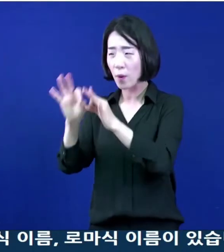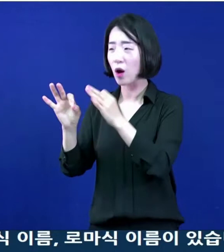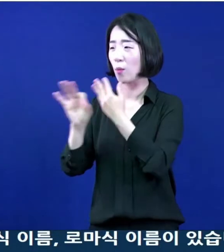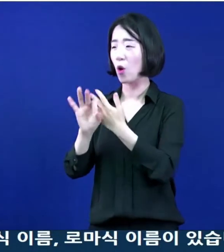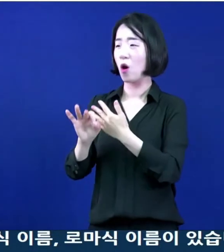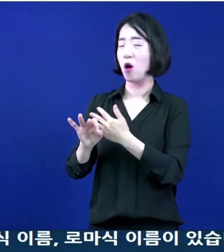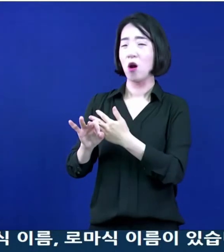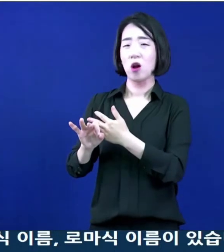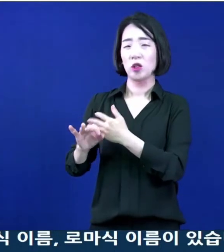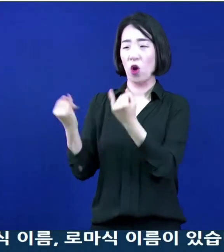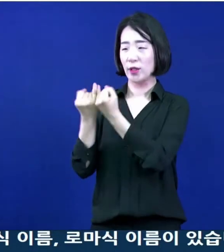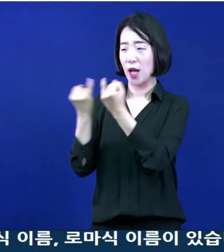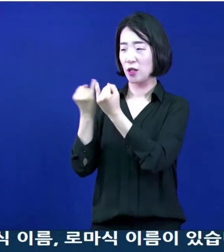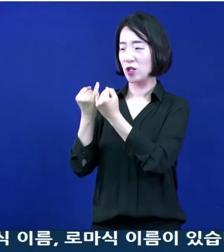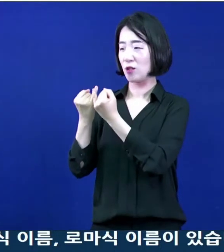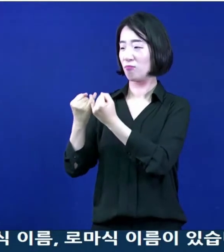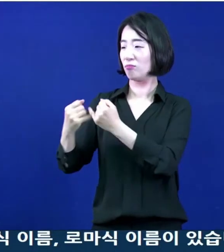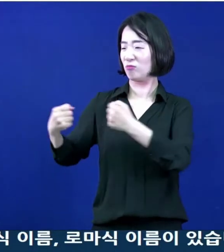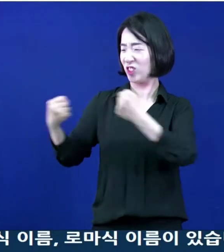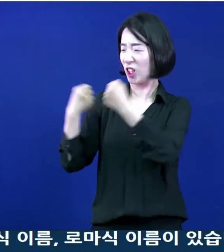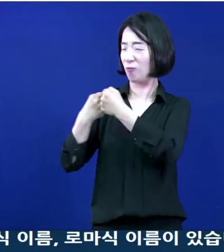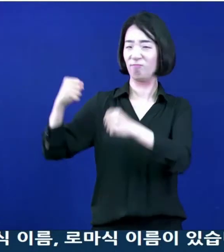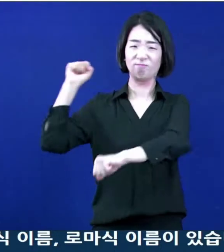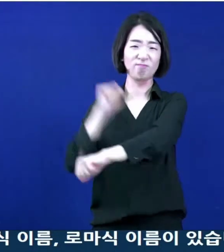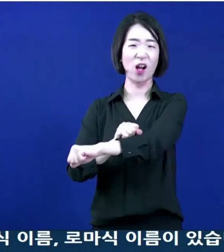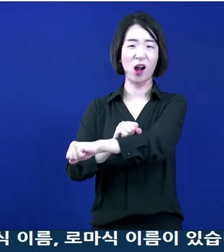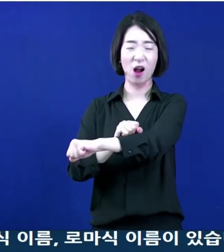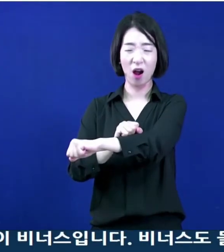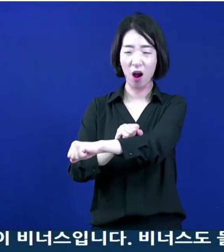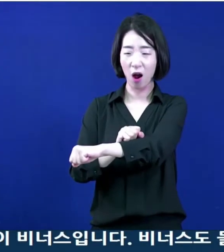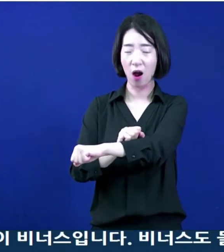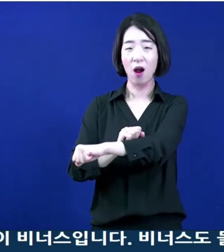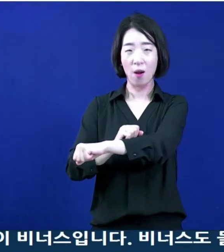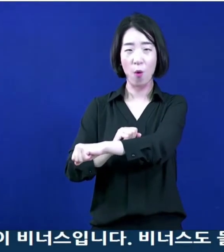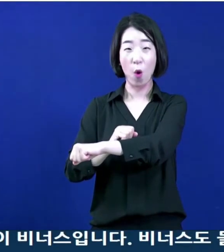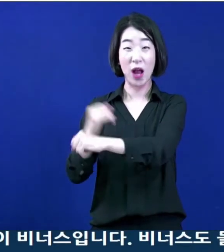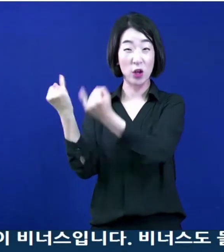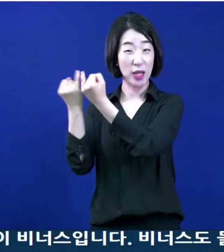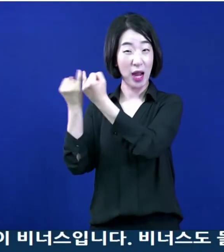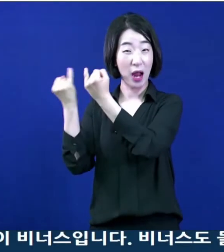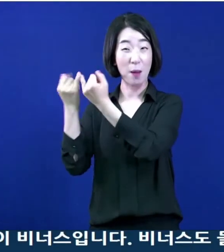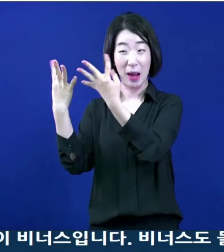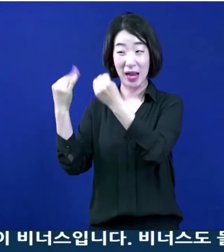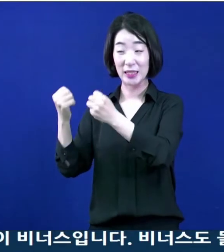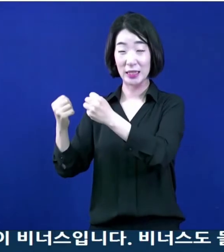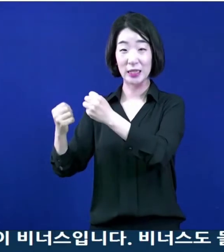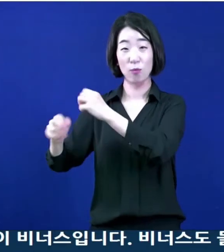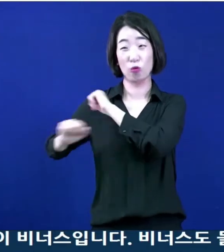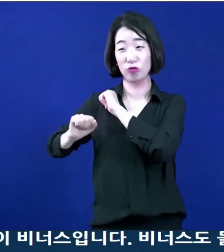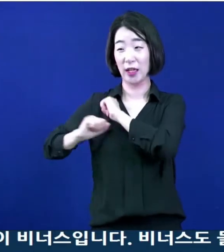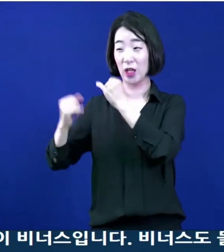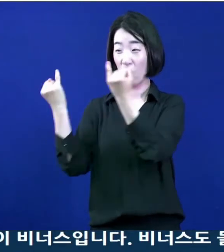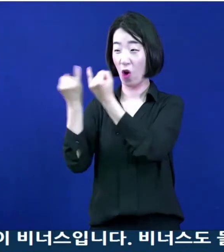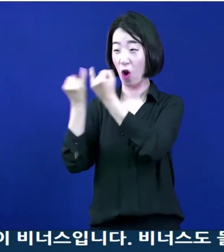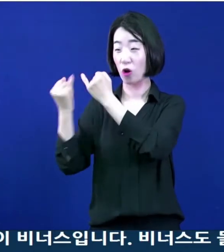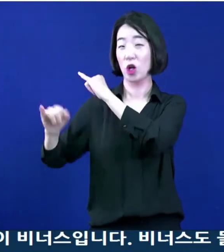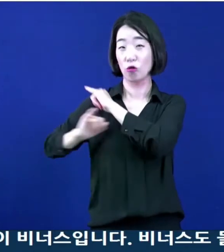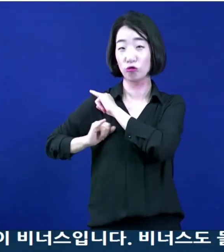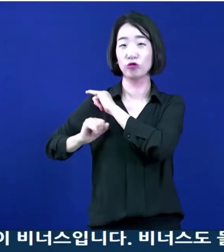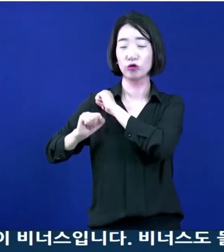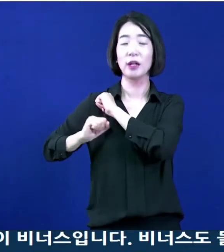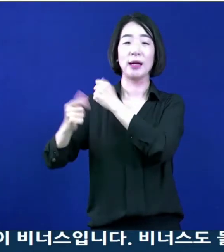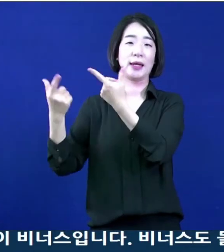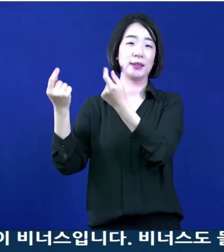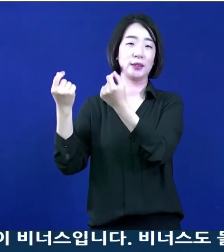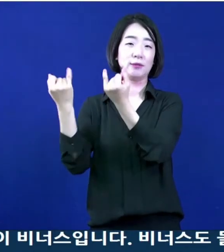세고 남자들보다 더 이렇게 그 전투력이 있고 그런 거 이제 영화 있잖아요. 이 주제가 여기서 나오는 겁니다.